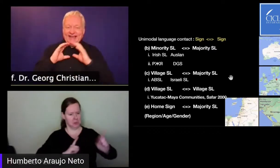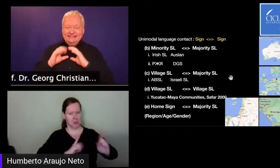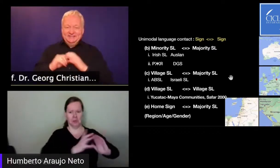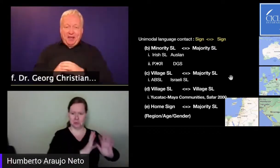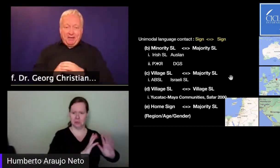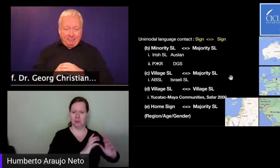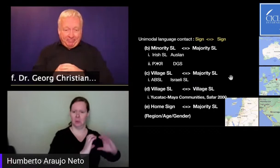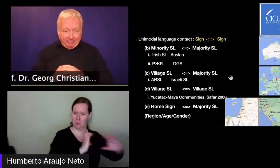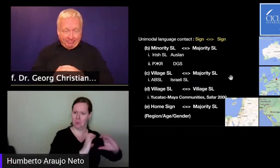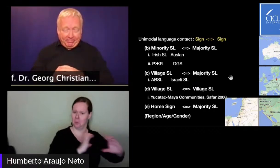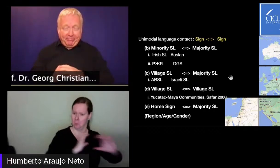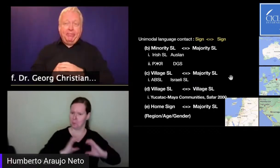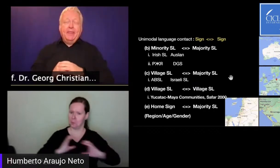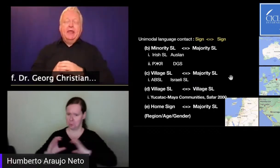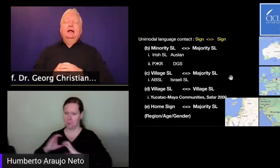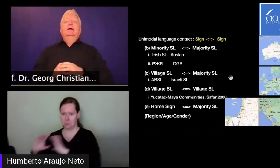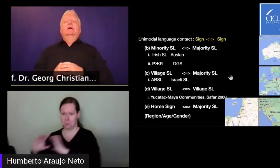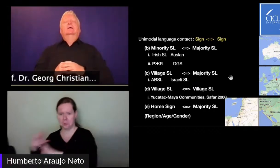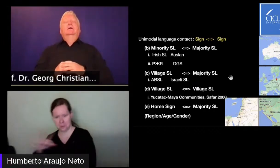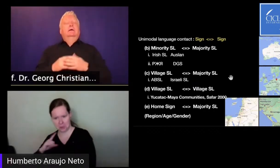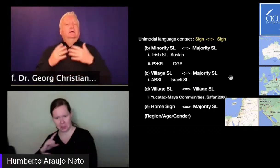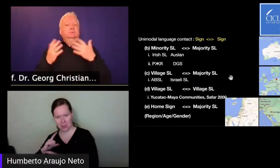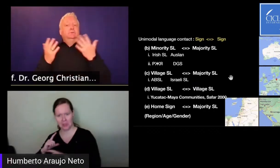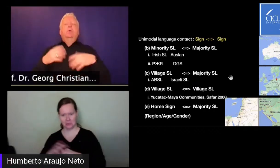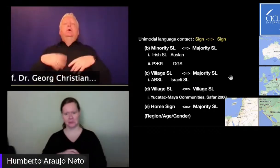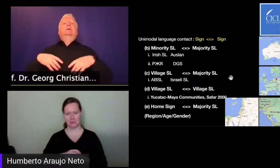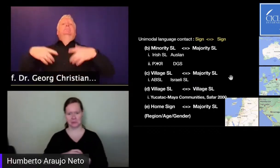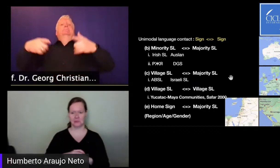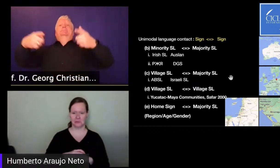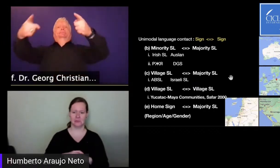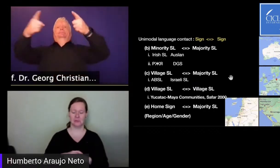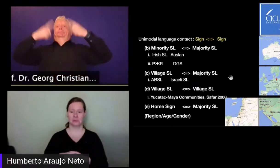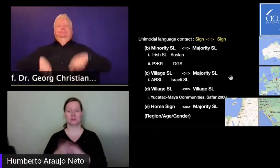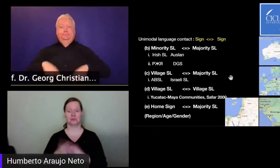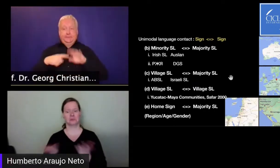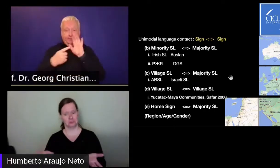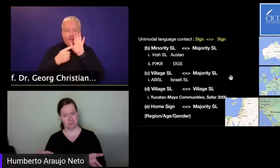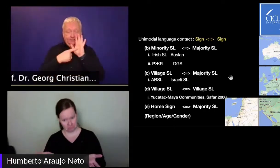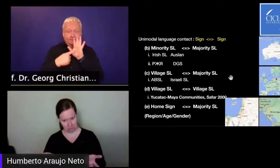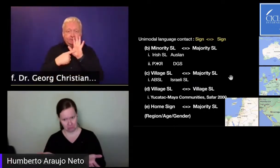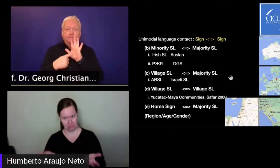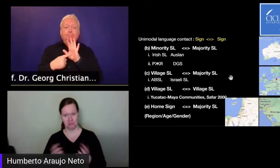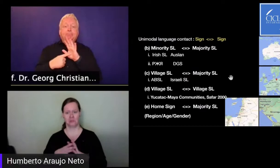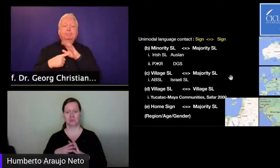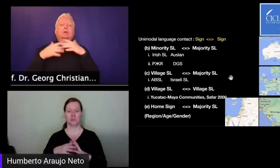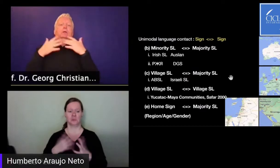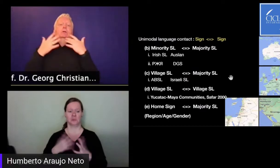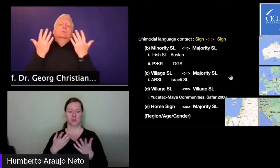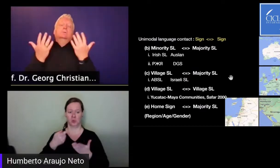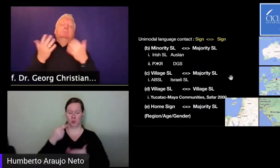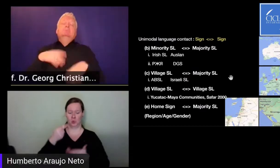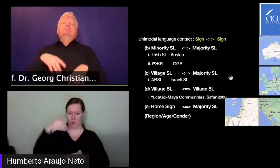E você observa as trocas sendo produzidas ali entre essas pequenas comunidades.